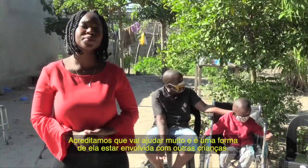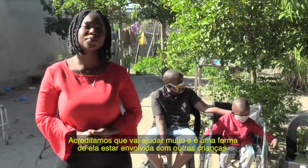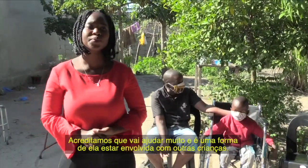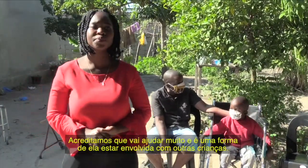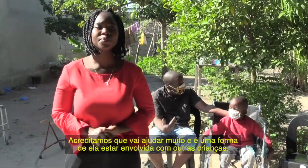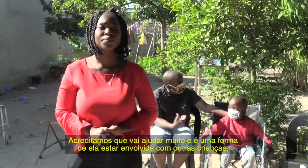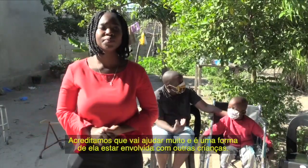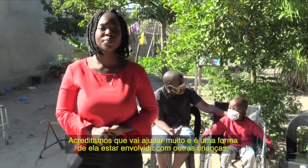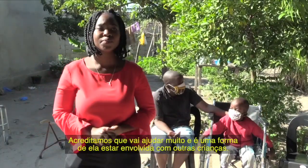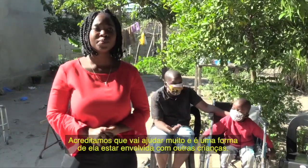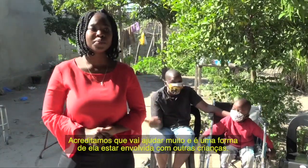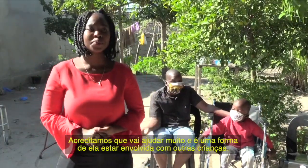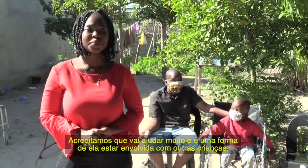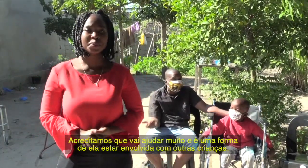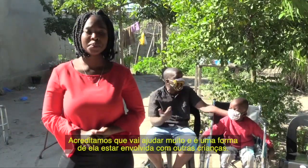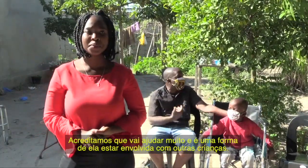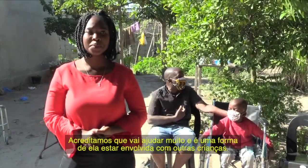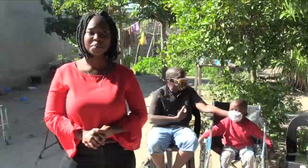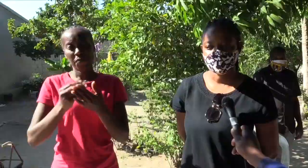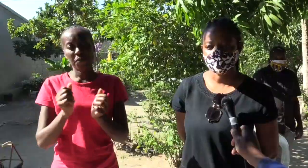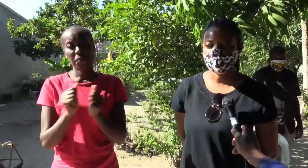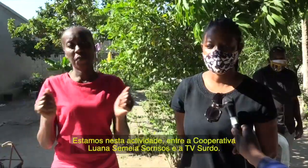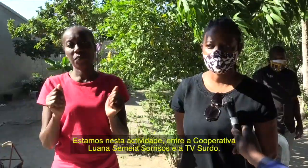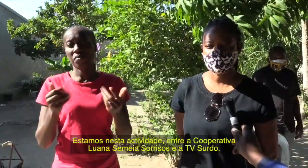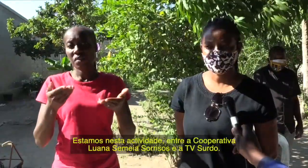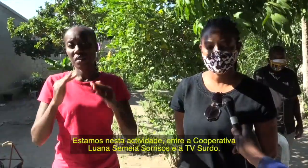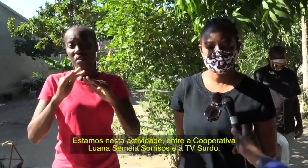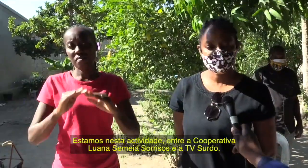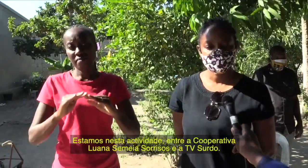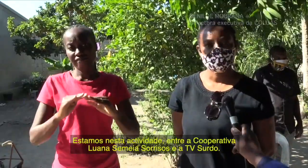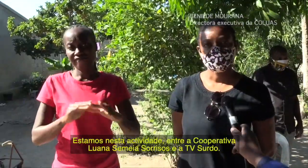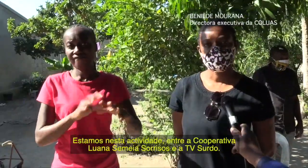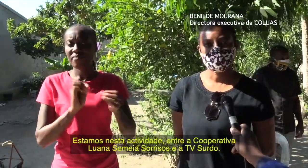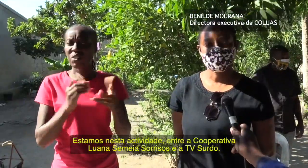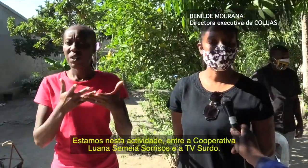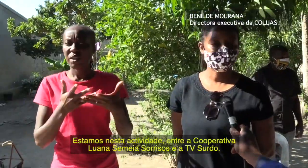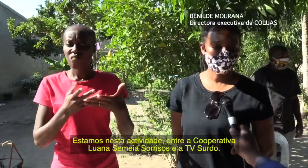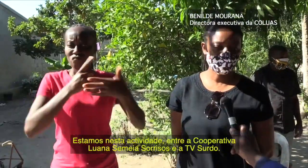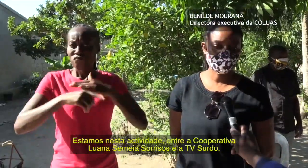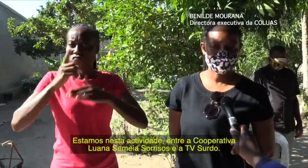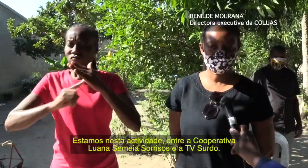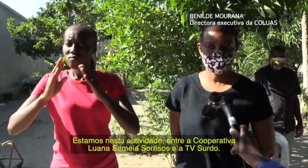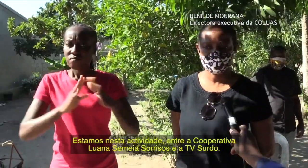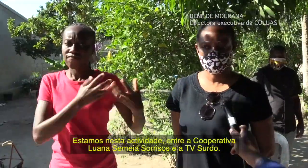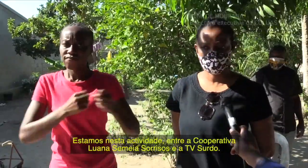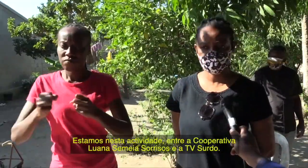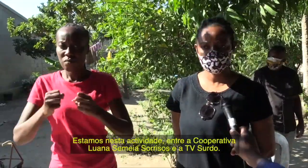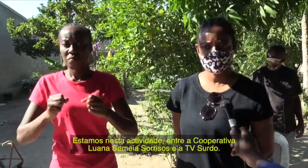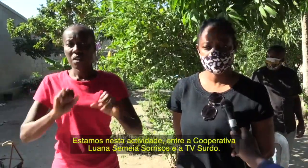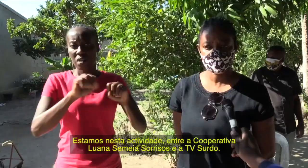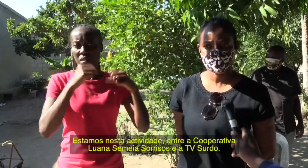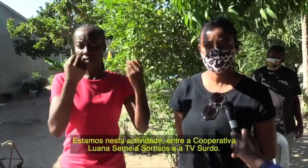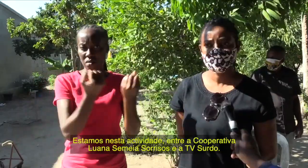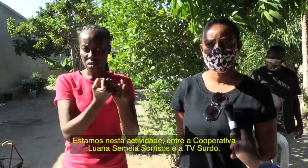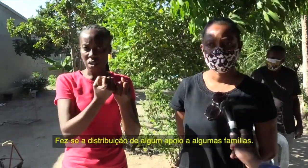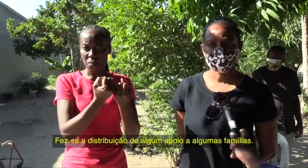forma dela também estar envolvida com outras crianças. Estamos nesta atividade entre a cooperativa Luana Semeia Sorrisos e